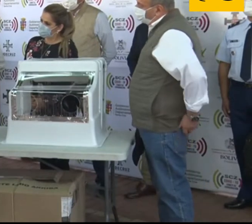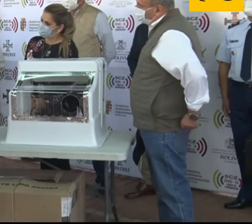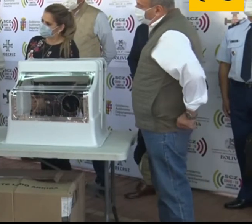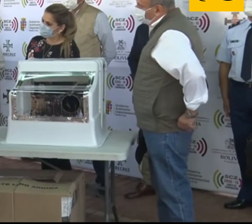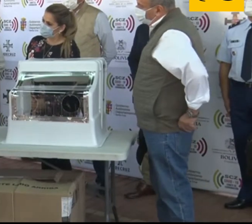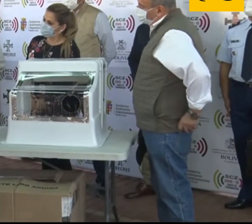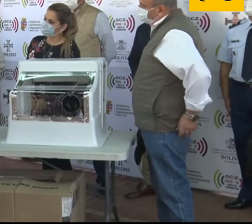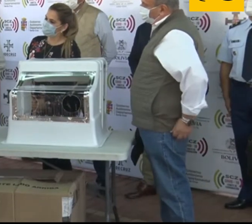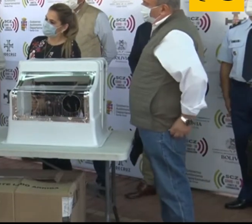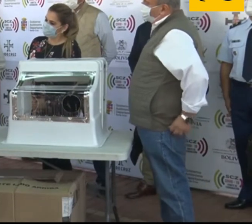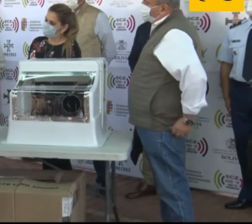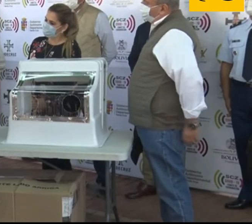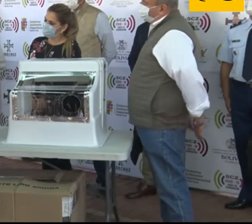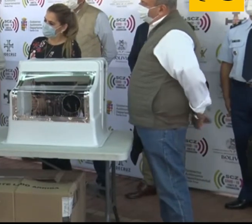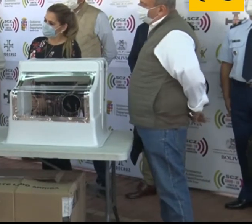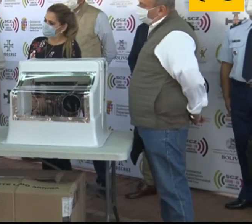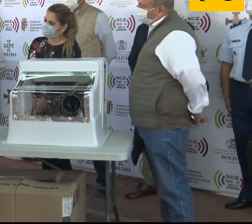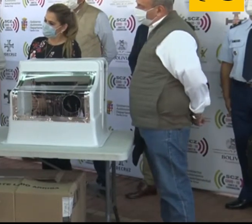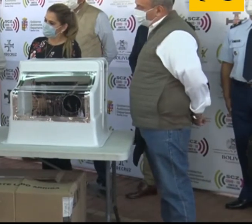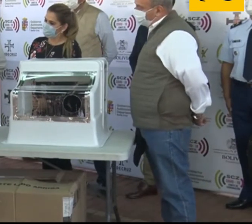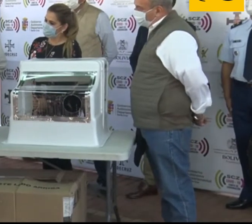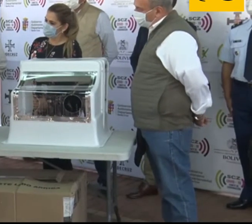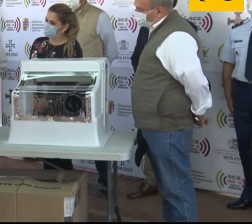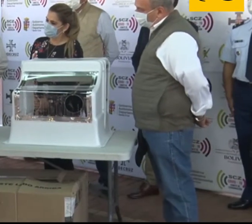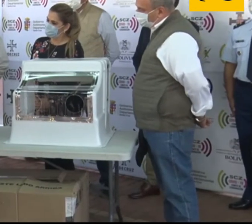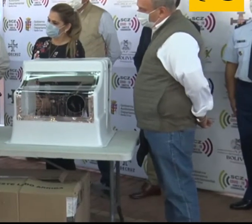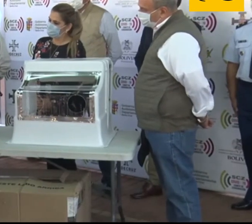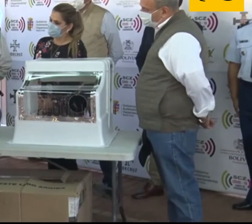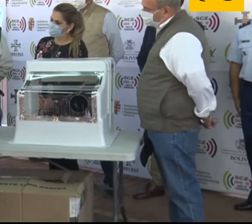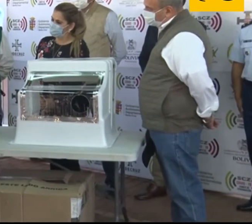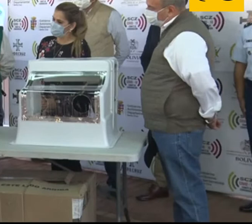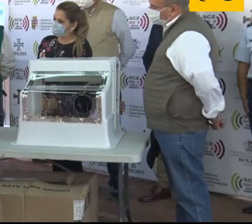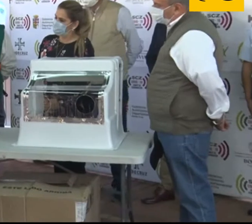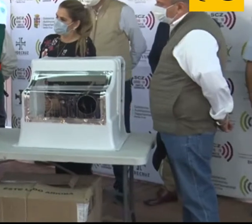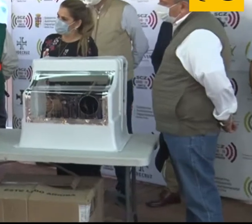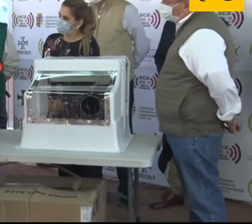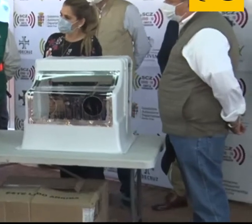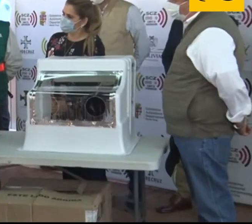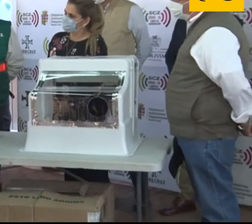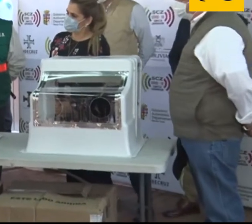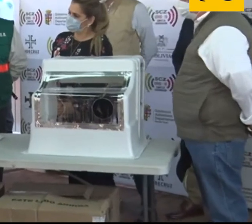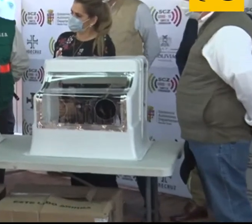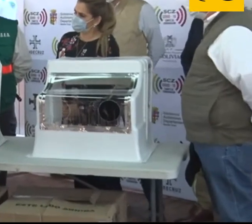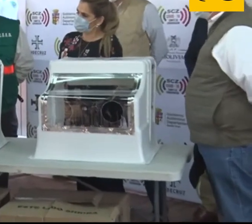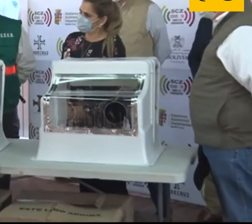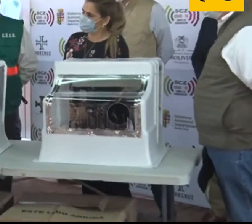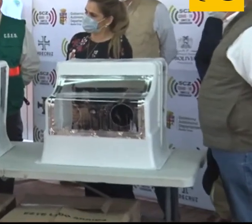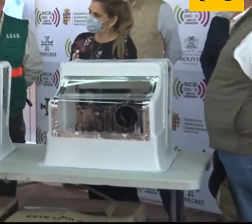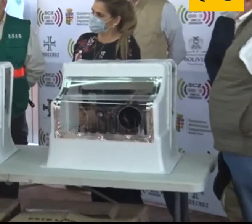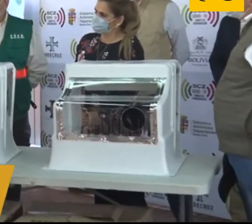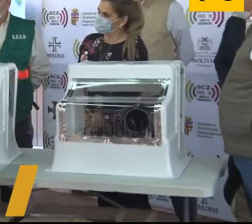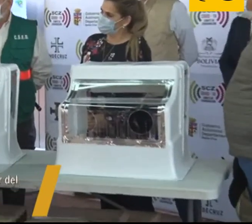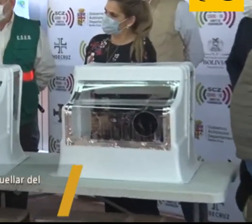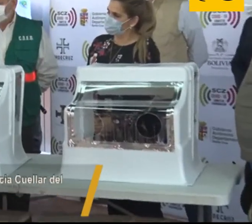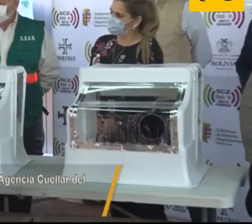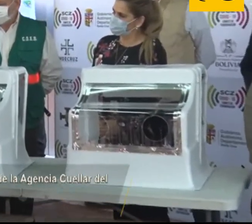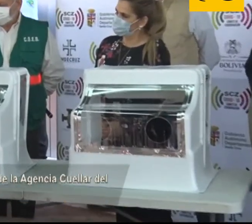población tenga frente al virus. Y una vez más yo me voy a permitir dirigirme a la